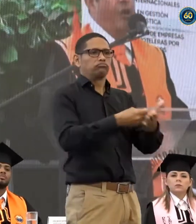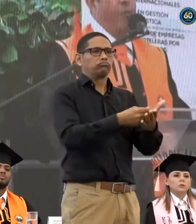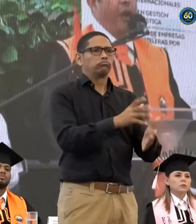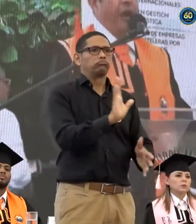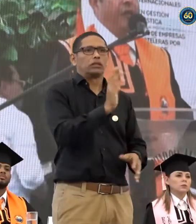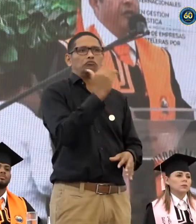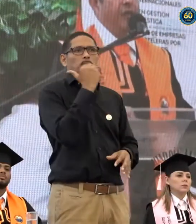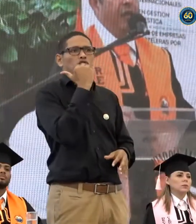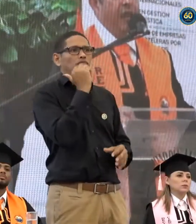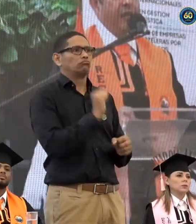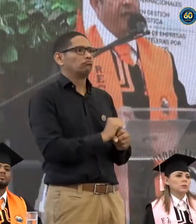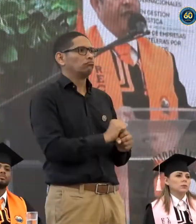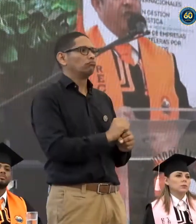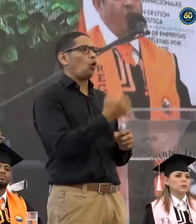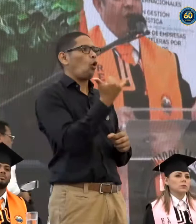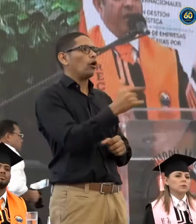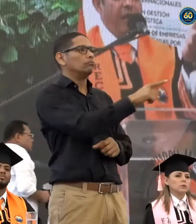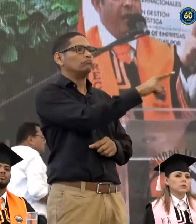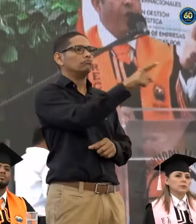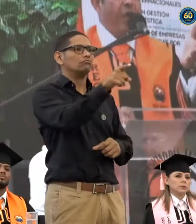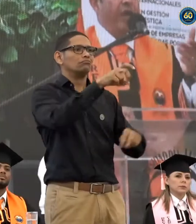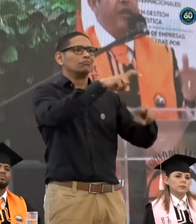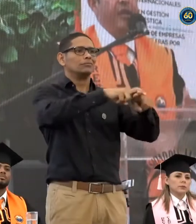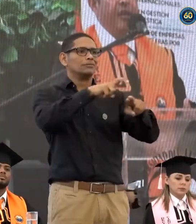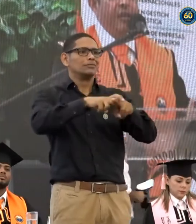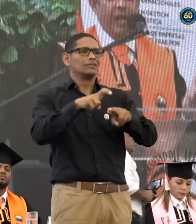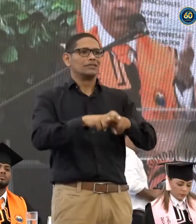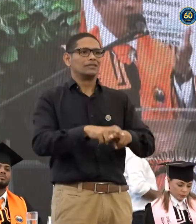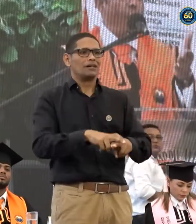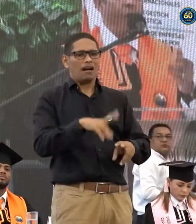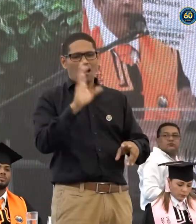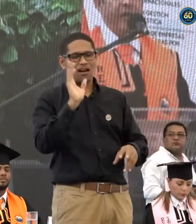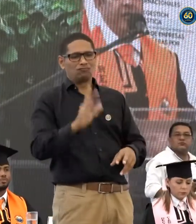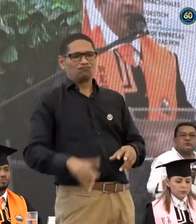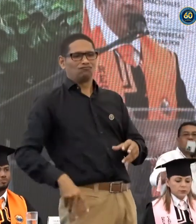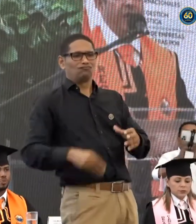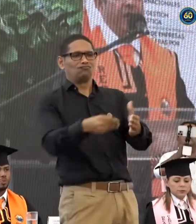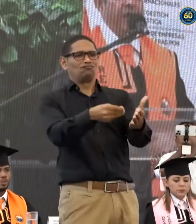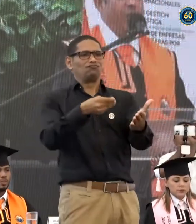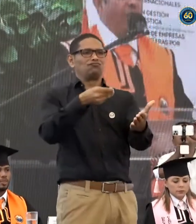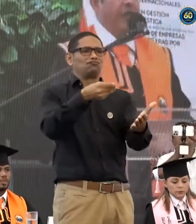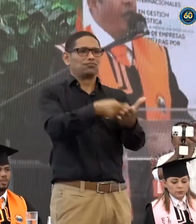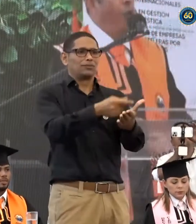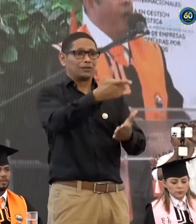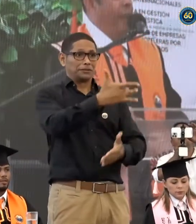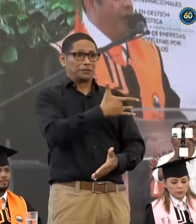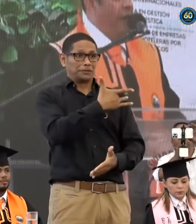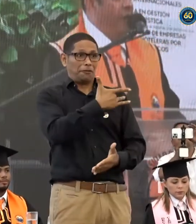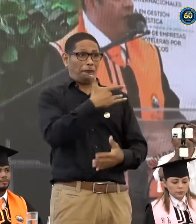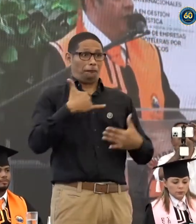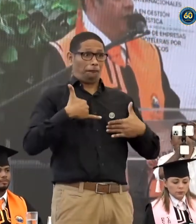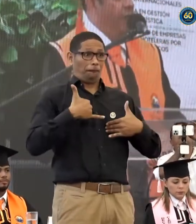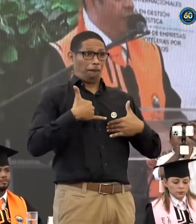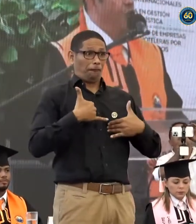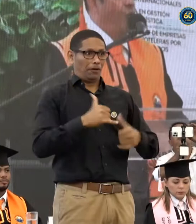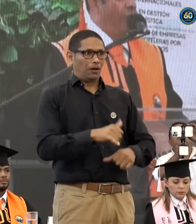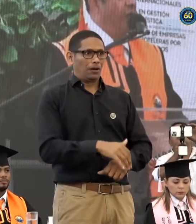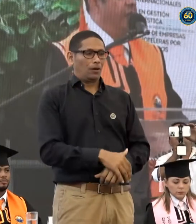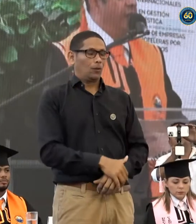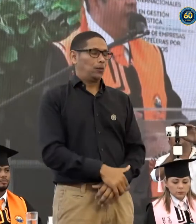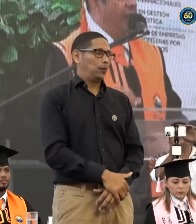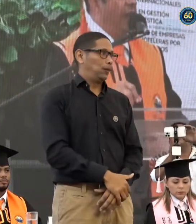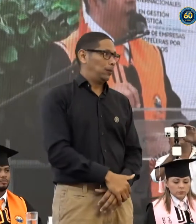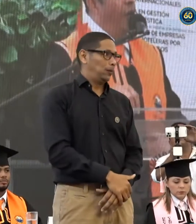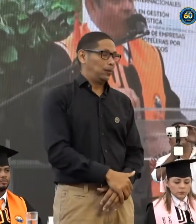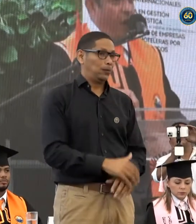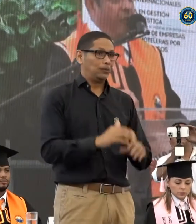la satisfacción que tienen hoy aquí y el título que van a recibir no hay dinero para pagarlo pero eso no quiere decir que tenga un